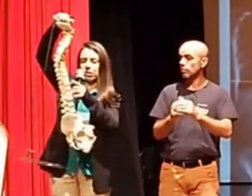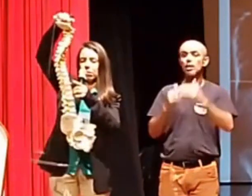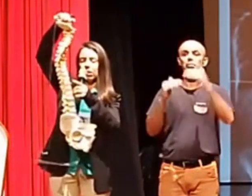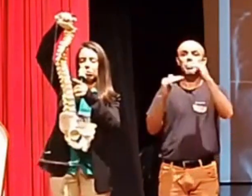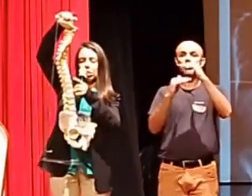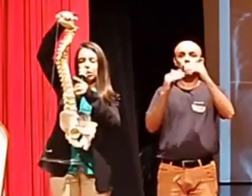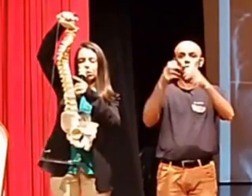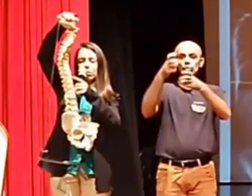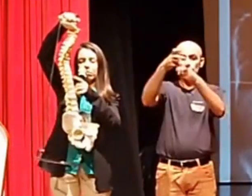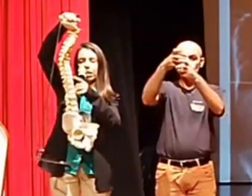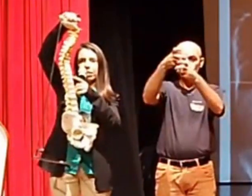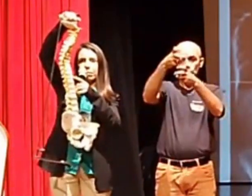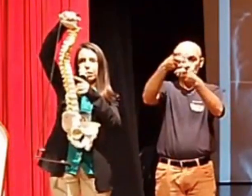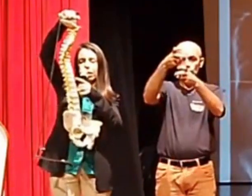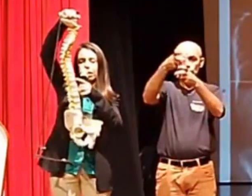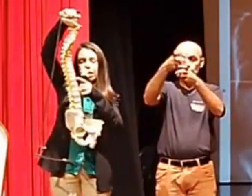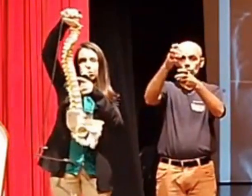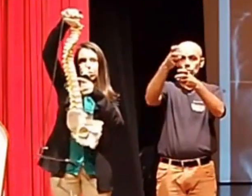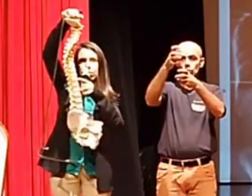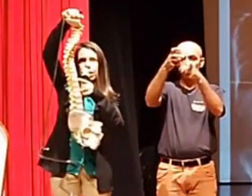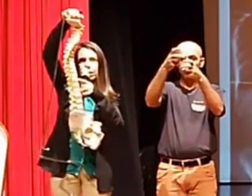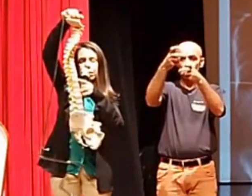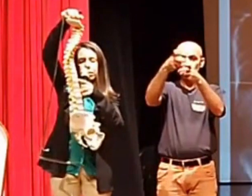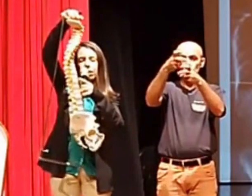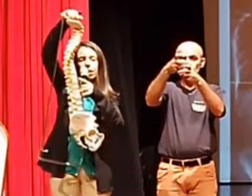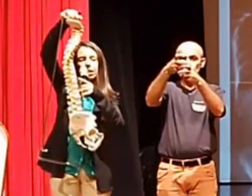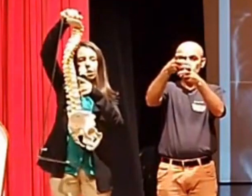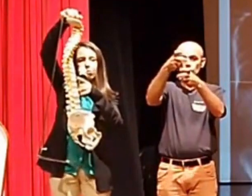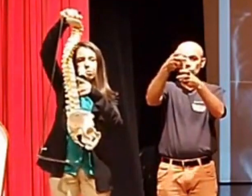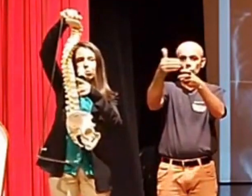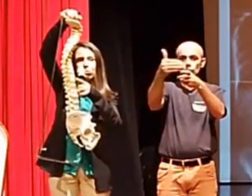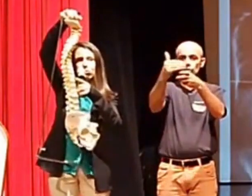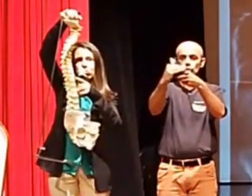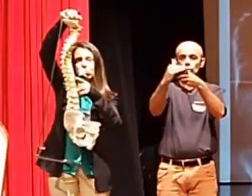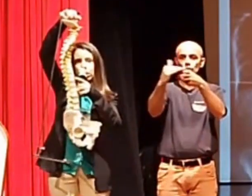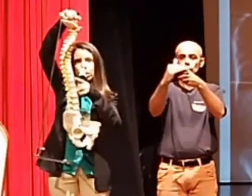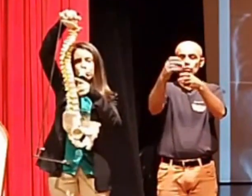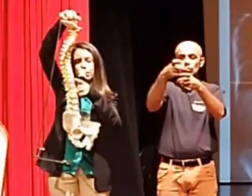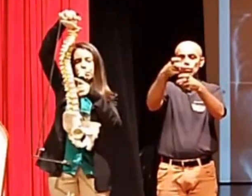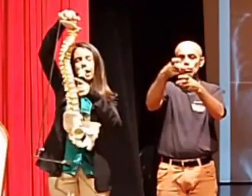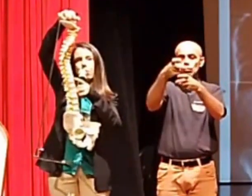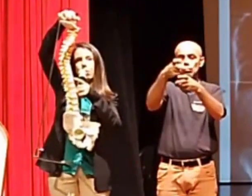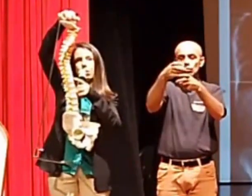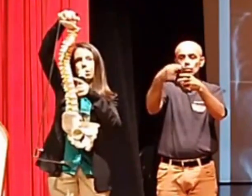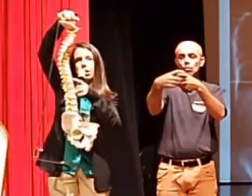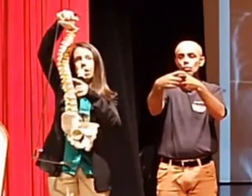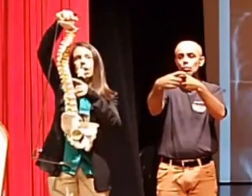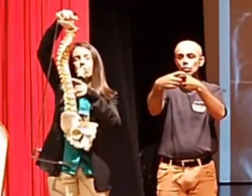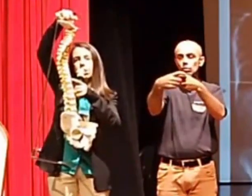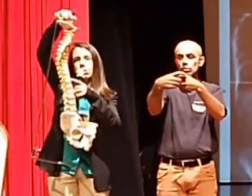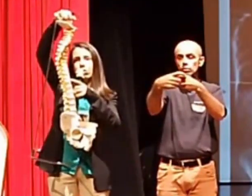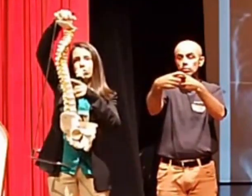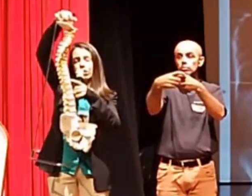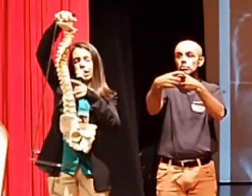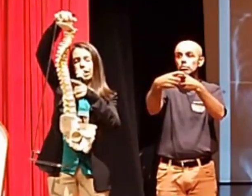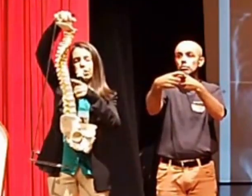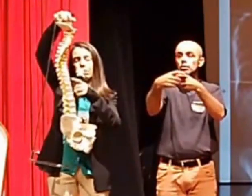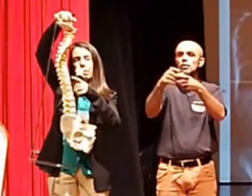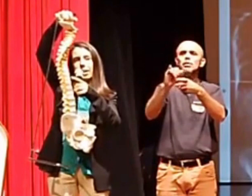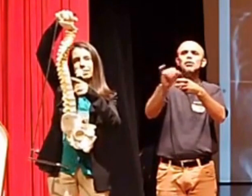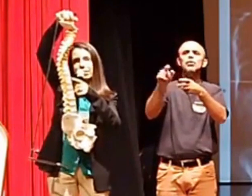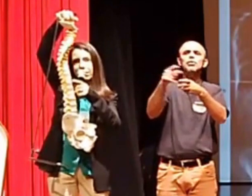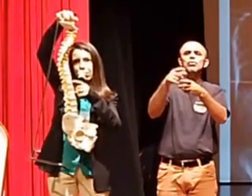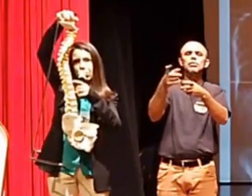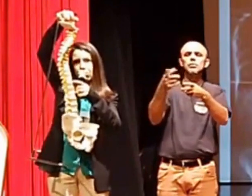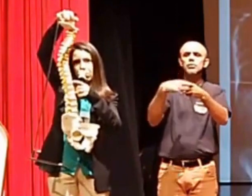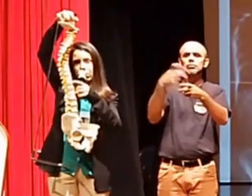um espaçamento entre uma vértebra e entre outra vértebra, que é o famoso disco intervertebral. Quando a gente tem